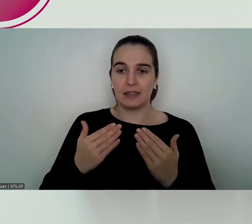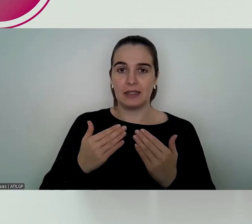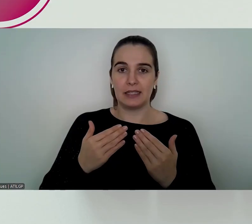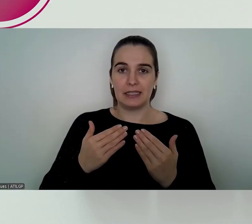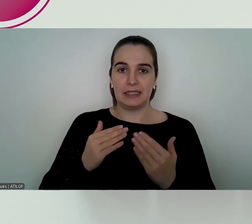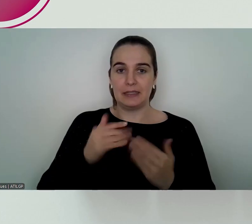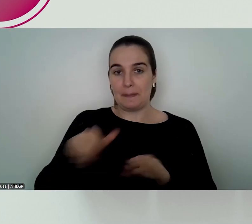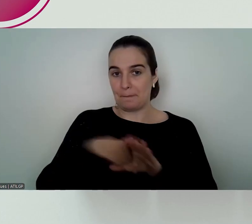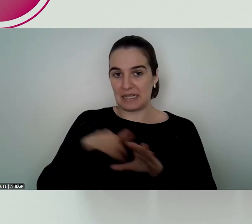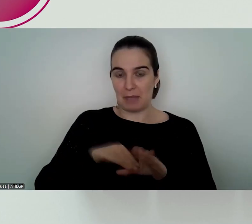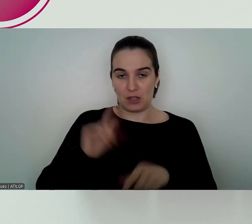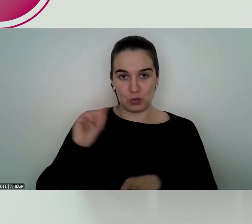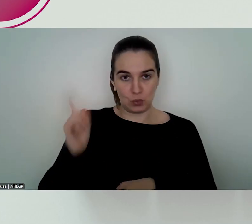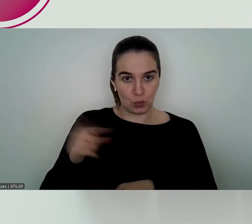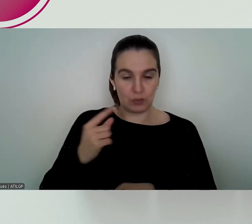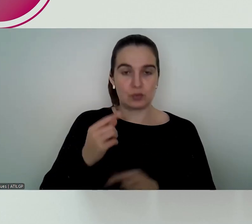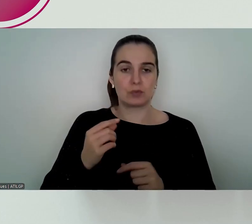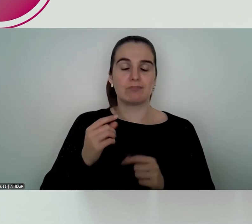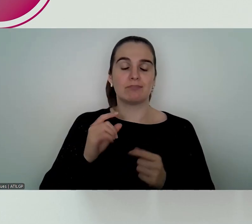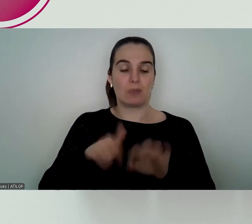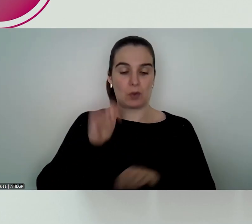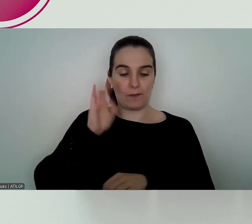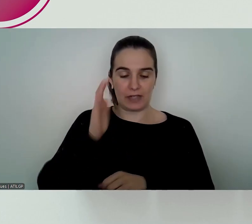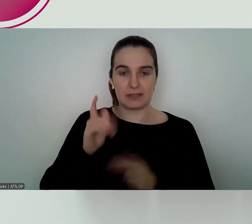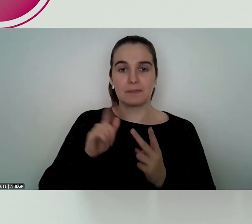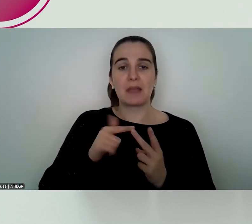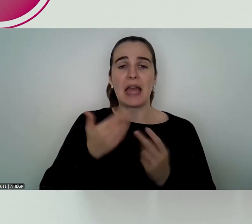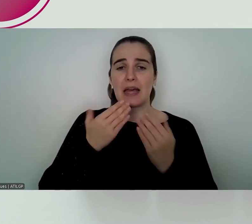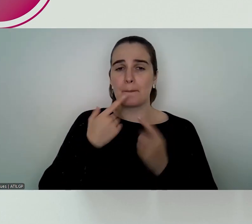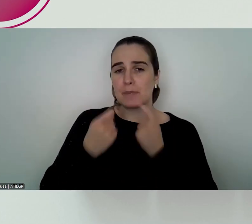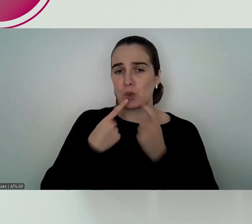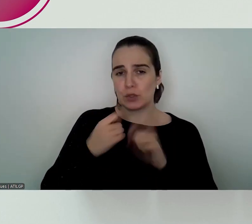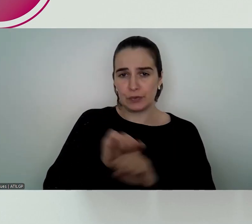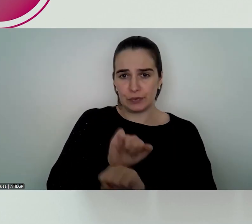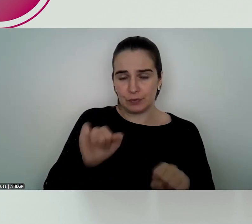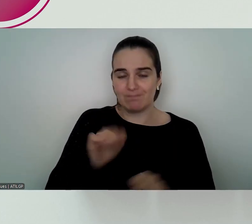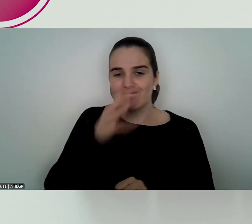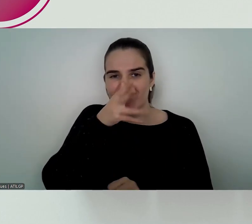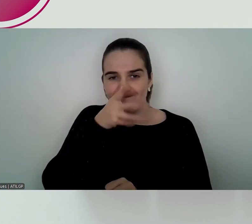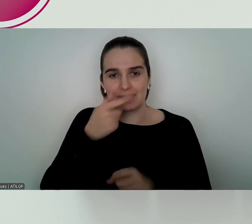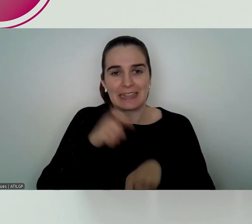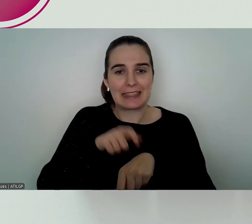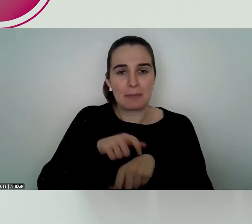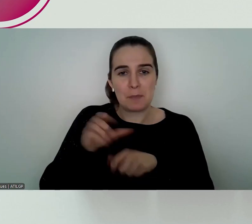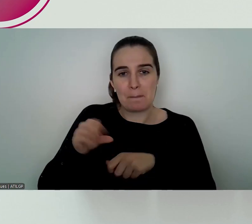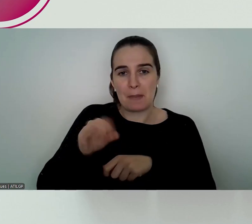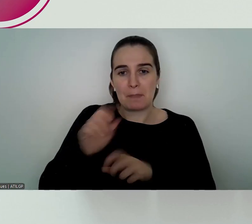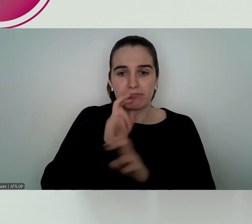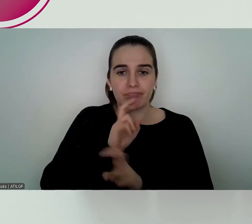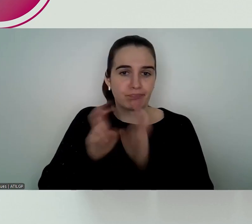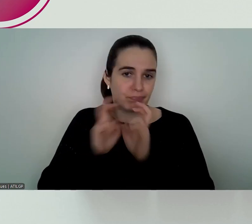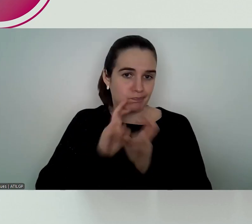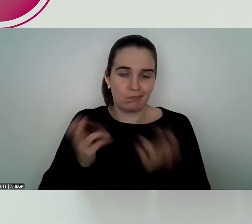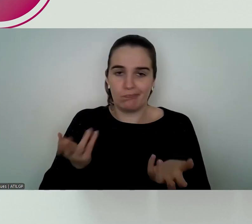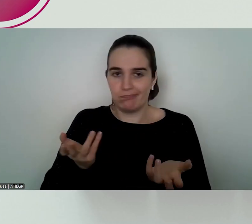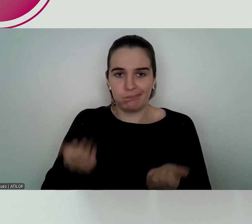a todos os participantes no webinar, agradecer as questões que colocaram. Infelizmente, não, enfim, não nos vai ser possível dar resposta